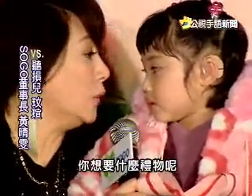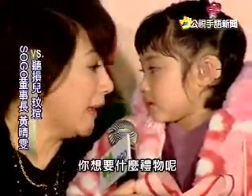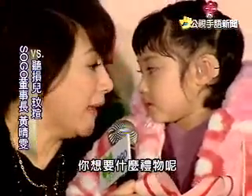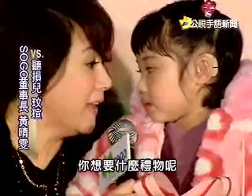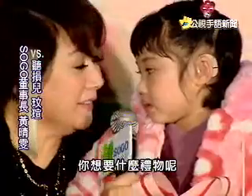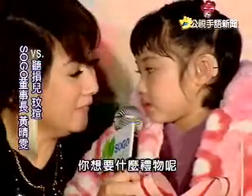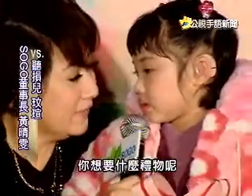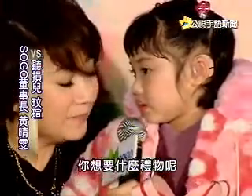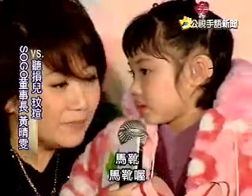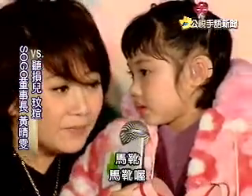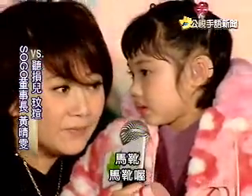呢？